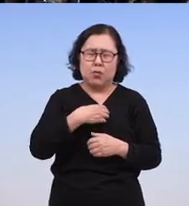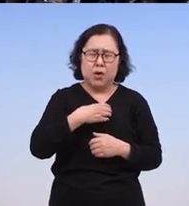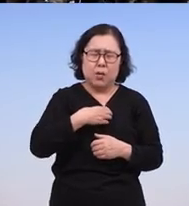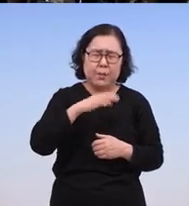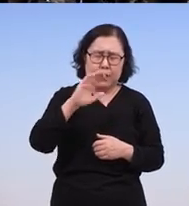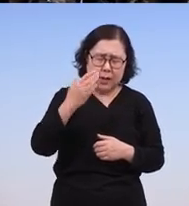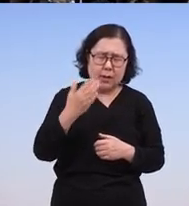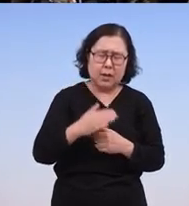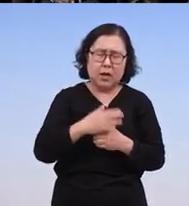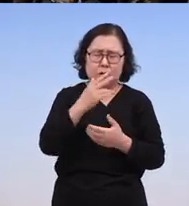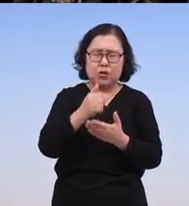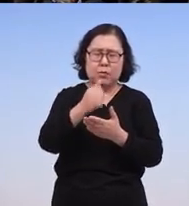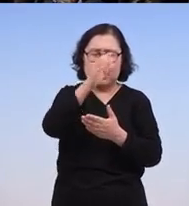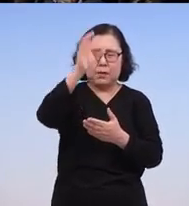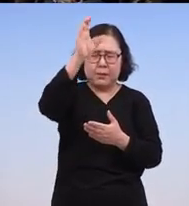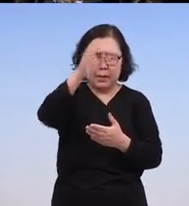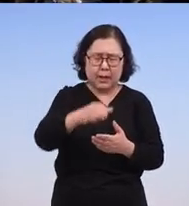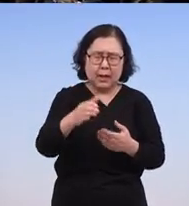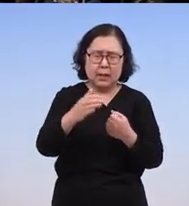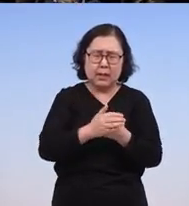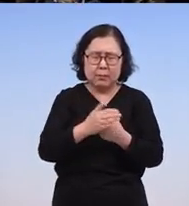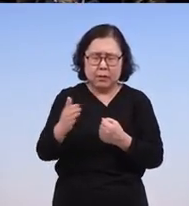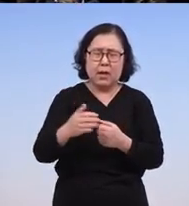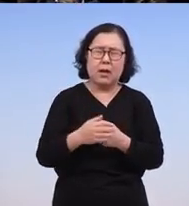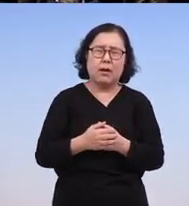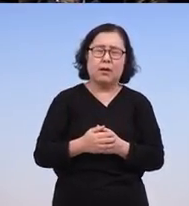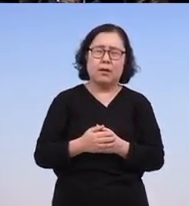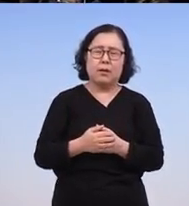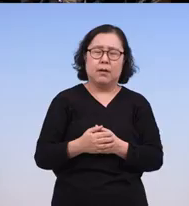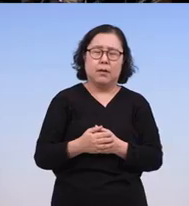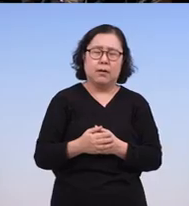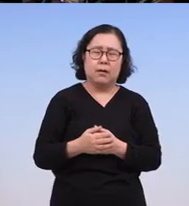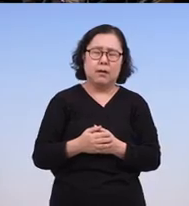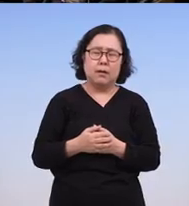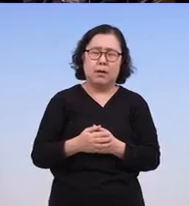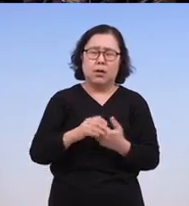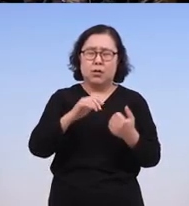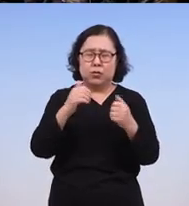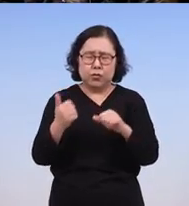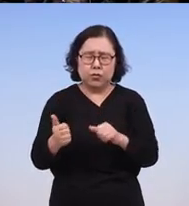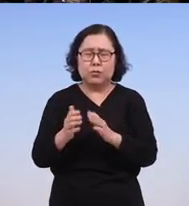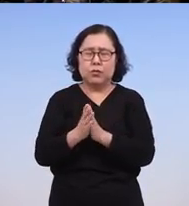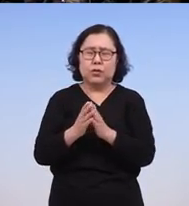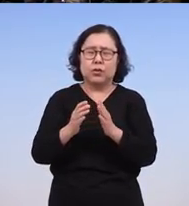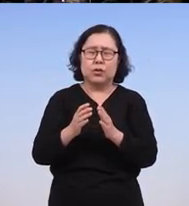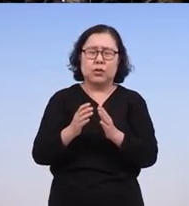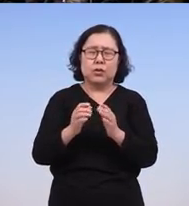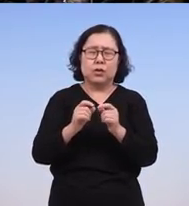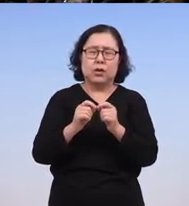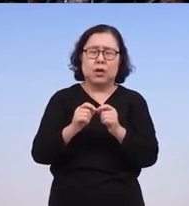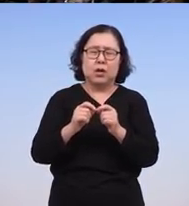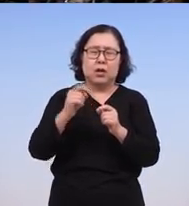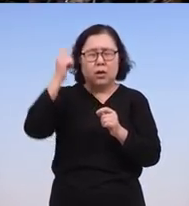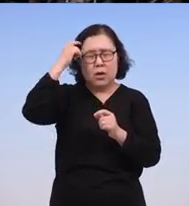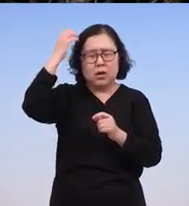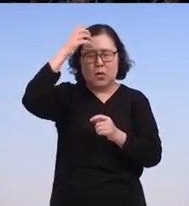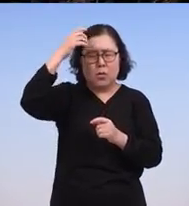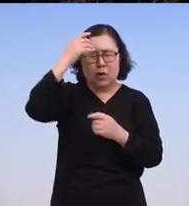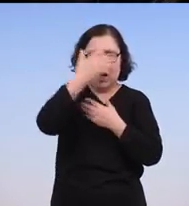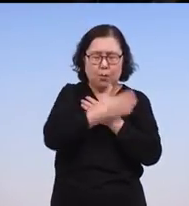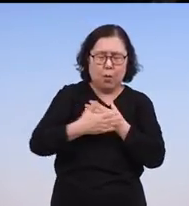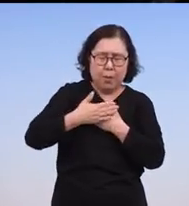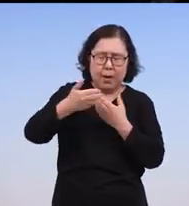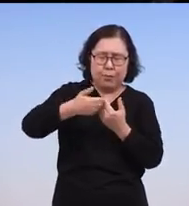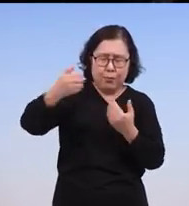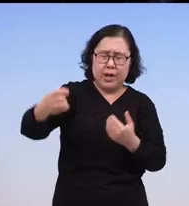되는데 주님의 십자가로 말미암아 하나님 아버지, 그저 육체적인 죽음은 영혼과 육신이 분리되는